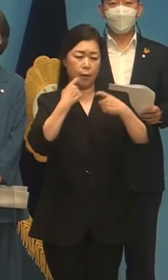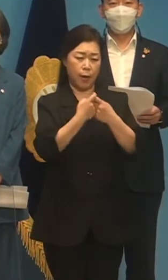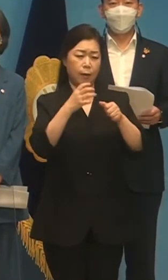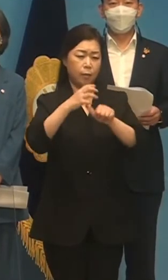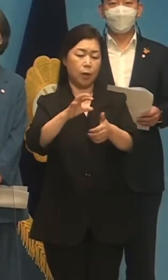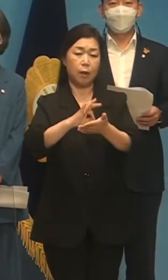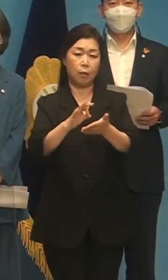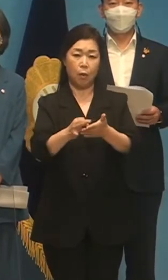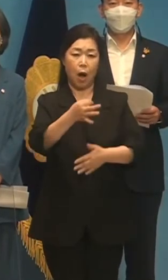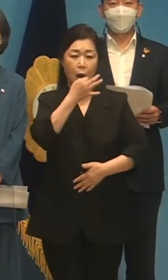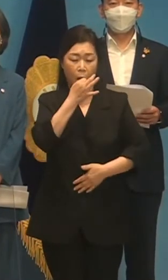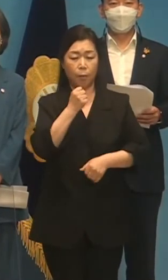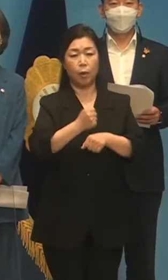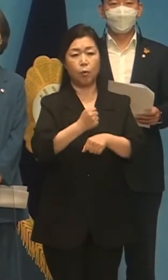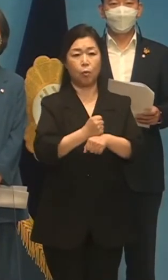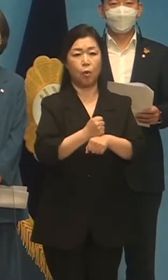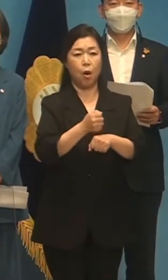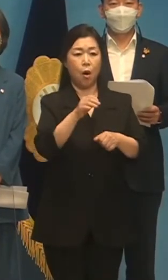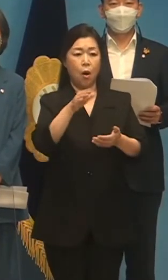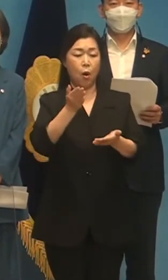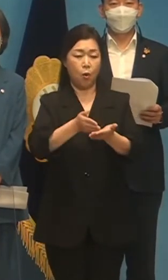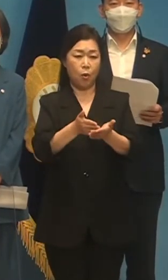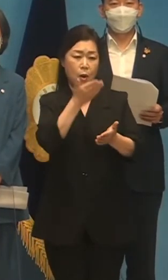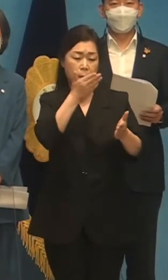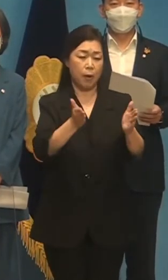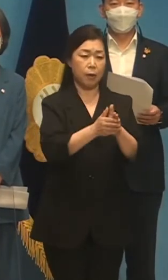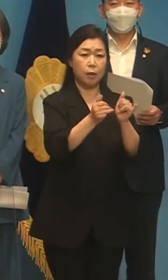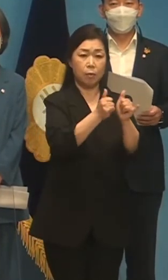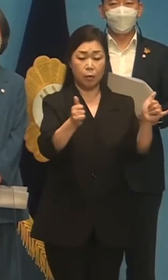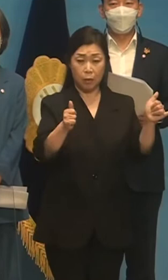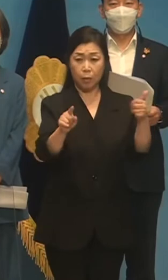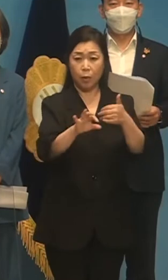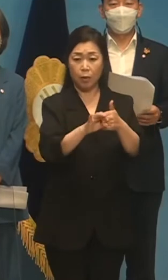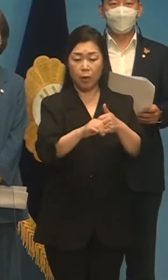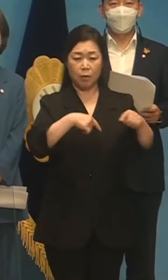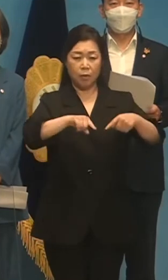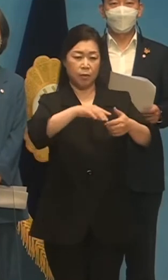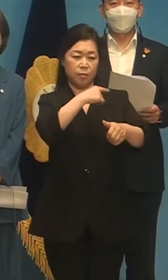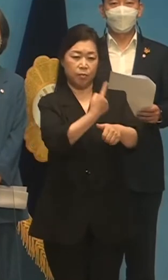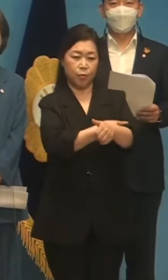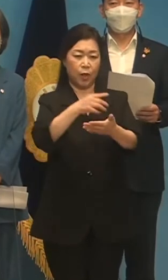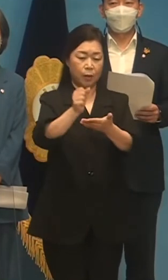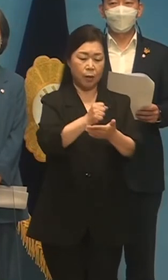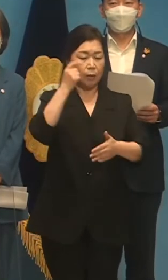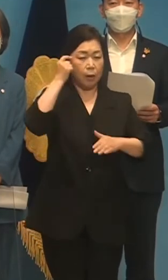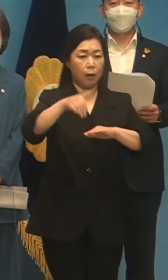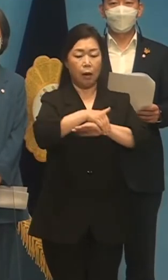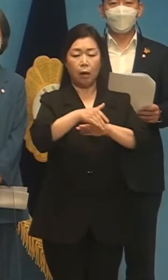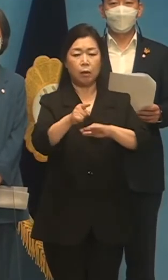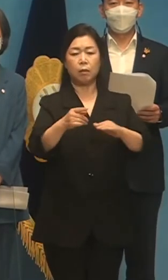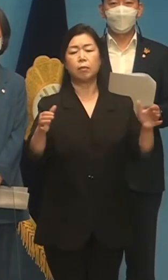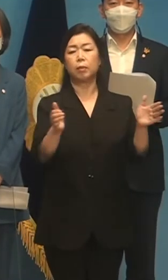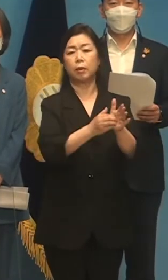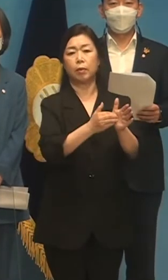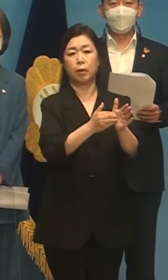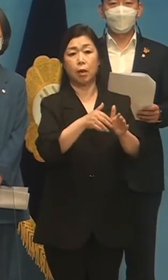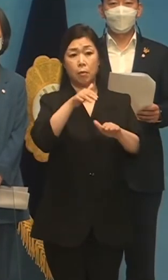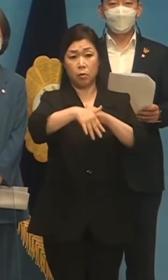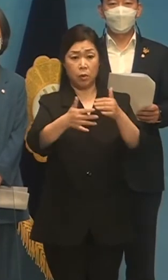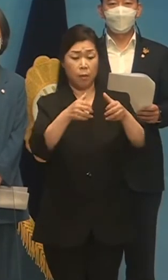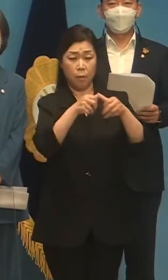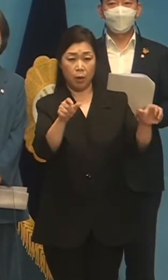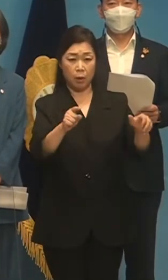사유화한 권력으로 언론 및 기득권 세력과 결탁하면 정권을 잡을 수 있다는 생각을 하는 시대를 끝내야 합니다. 민주주의를